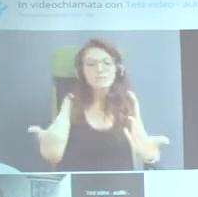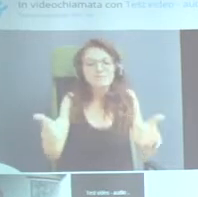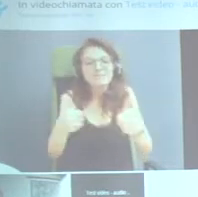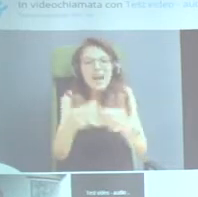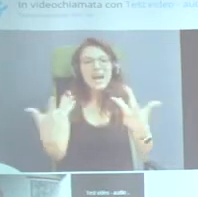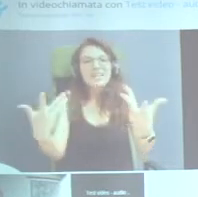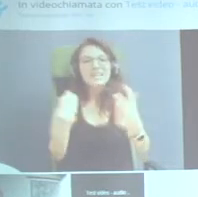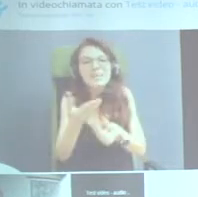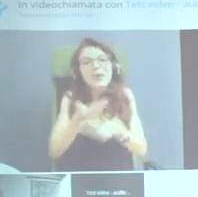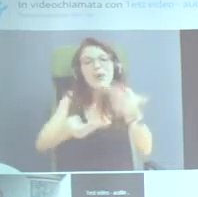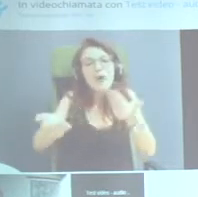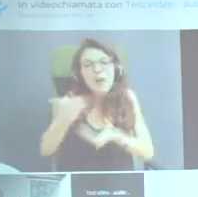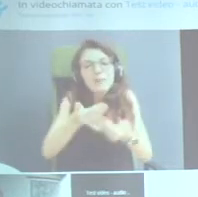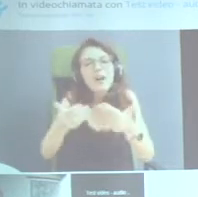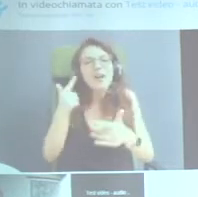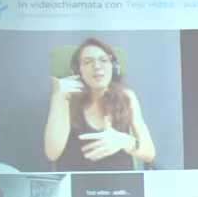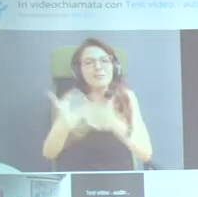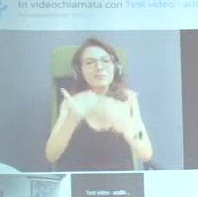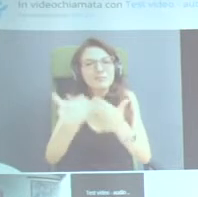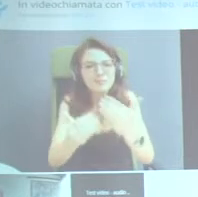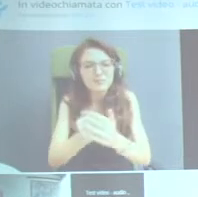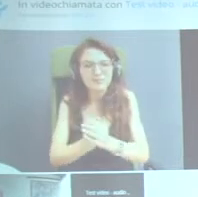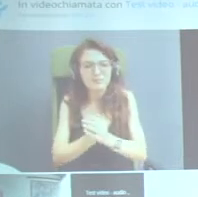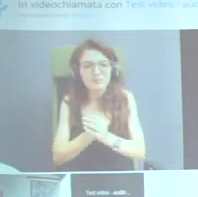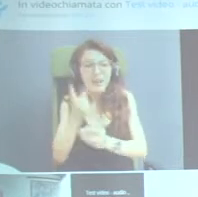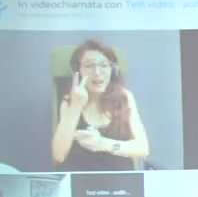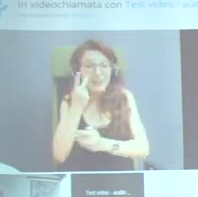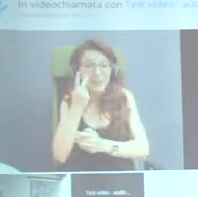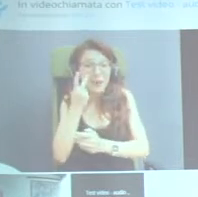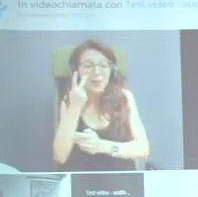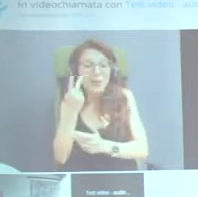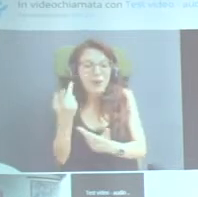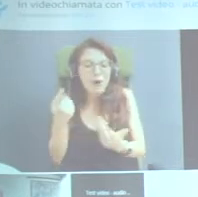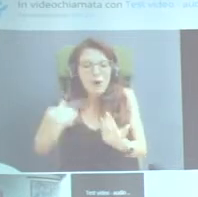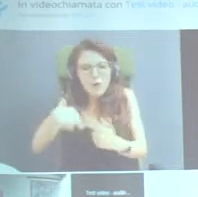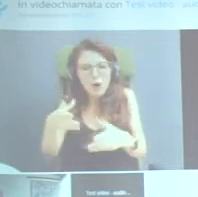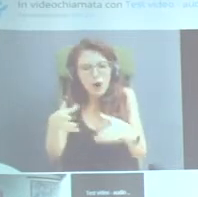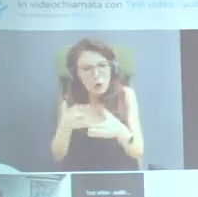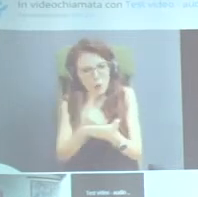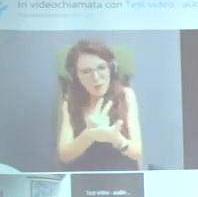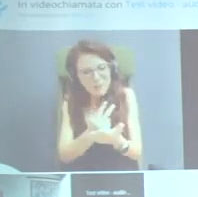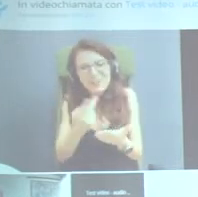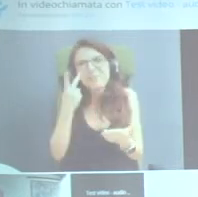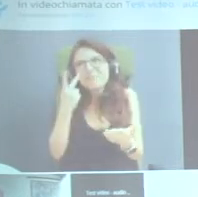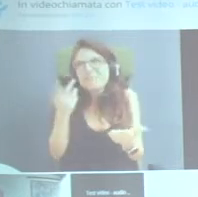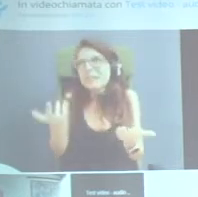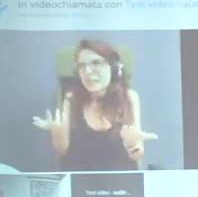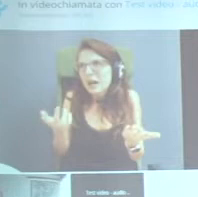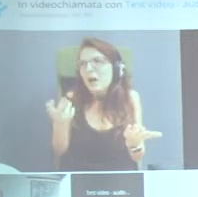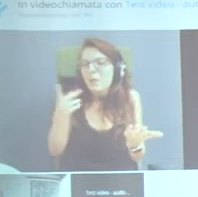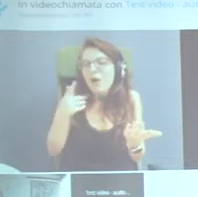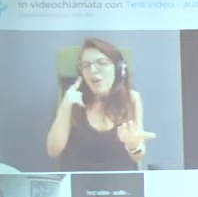molto bello vedere quanto la tecnologia ci sta aiutando, quindi perché no usare anche il